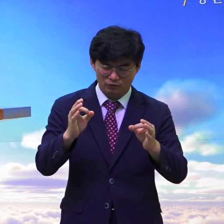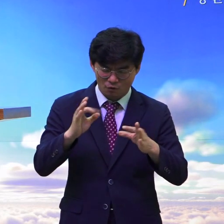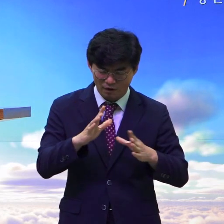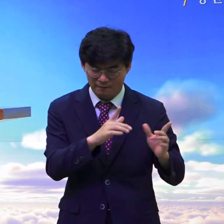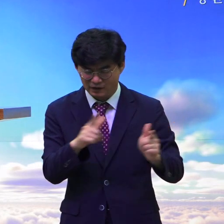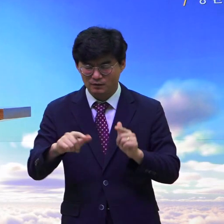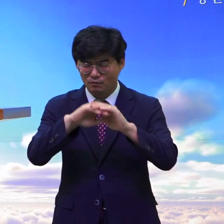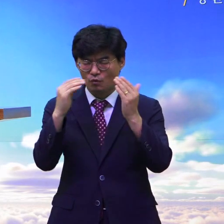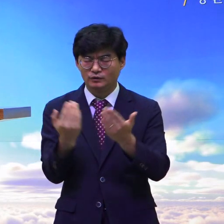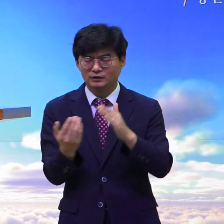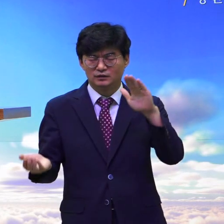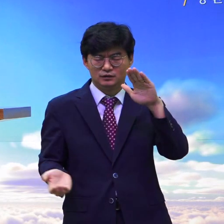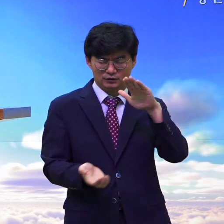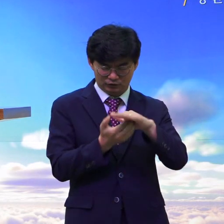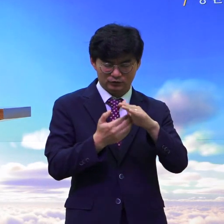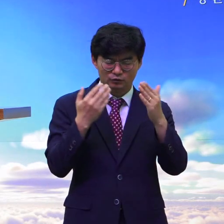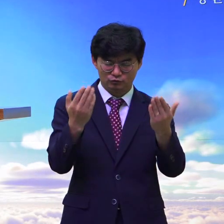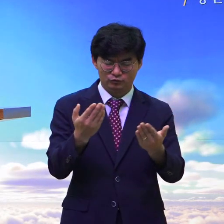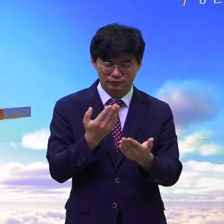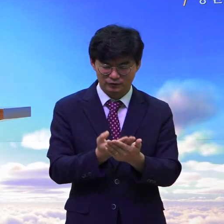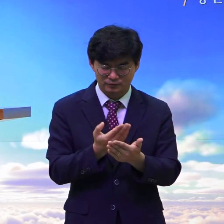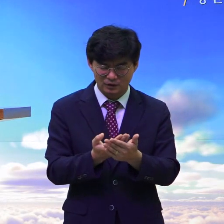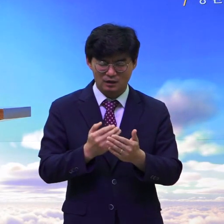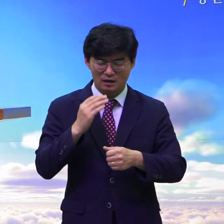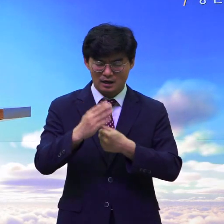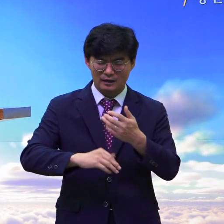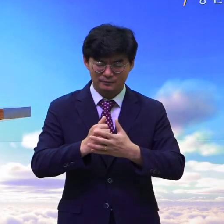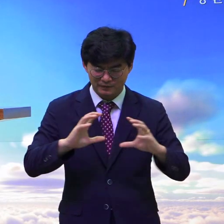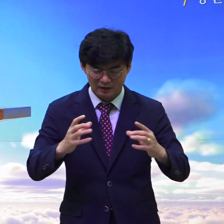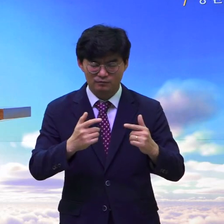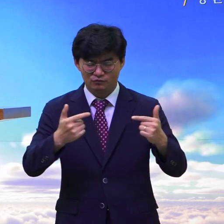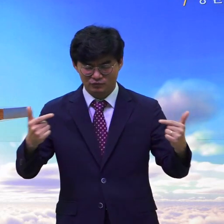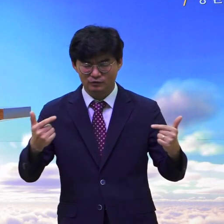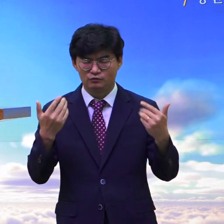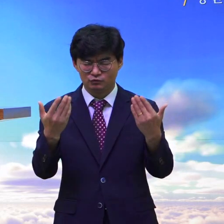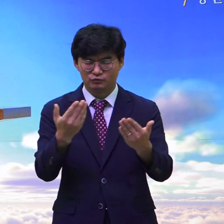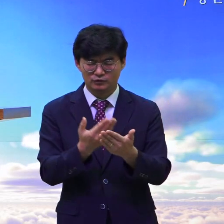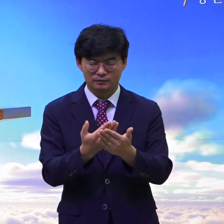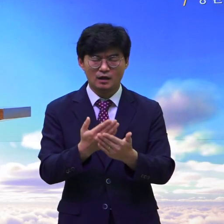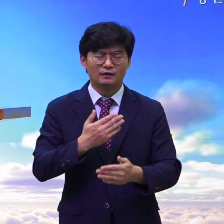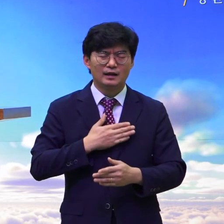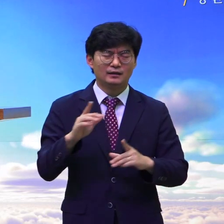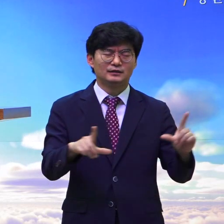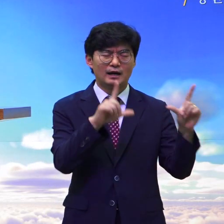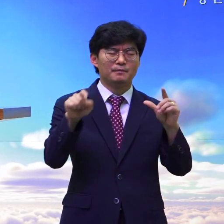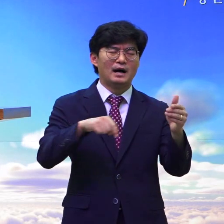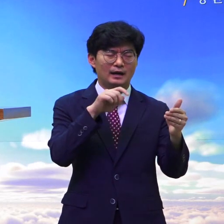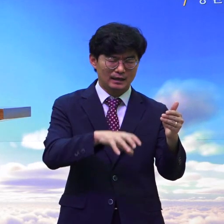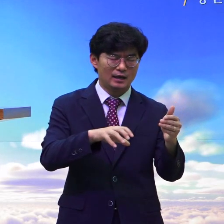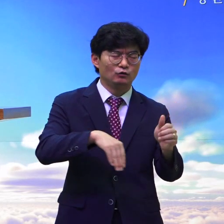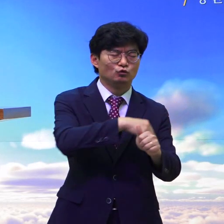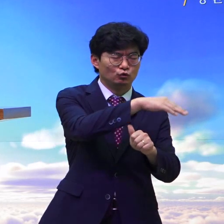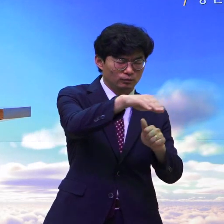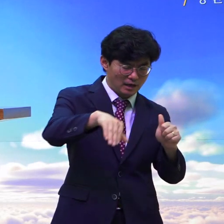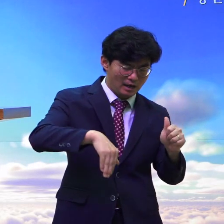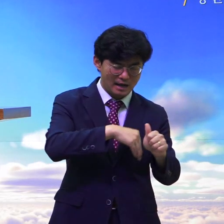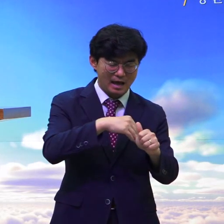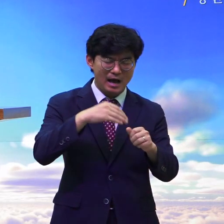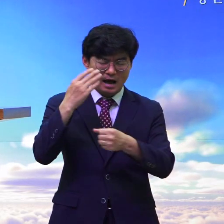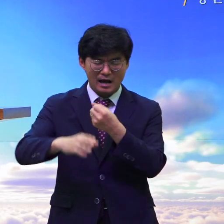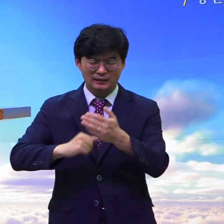주시고 하나님 나라를 확장하여 주시옵소서. 나의 삶 속에 나의 주변에서 하나님께서 일하시는 것을 볼 수